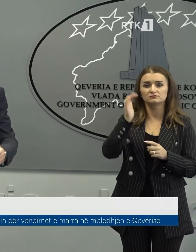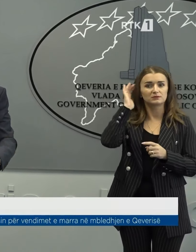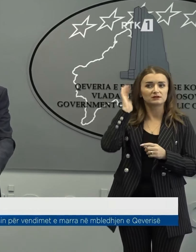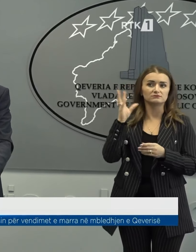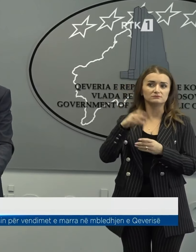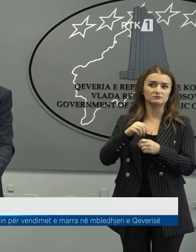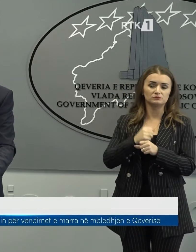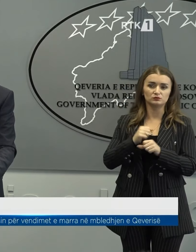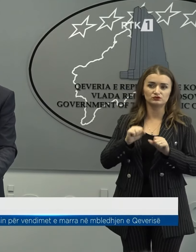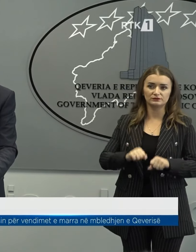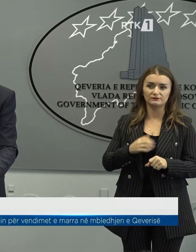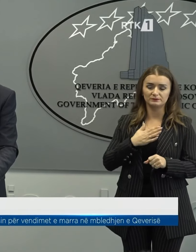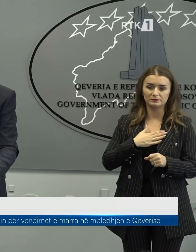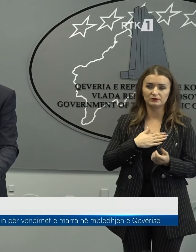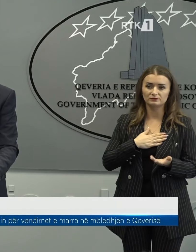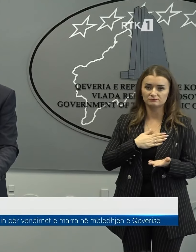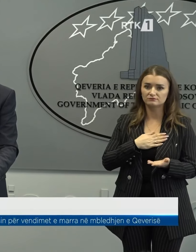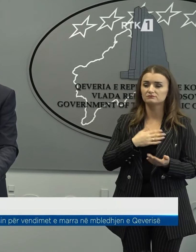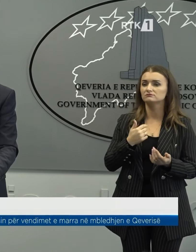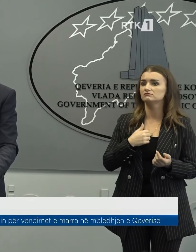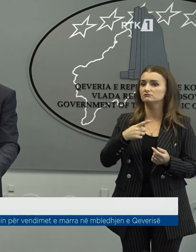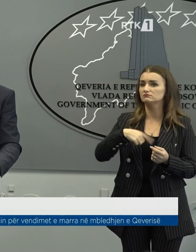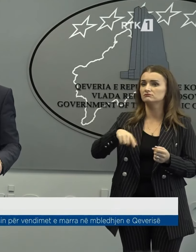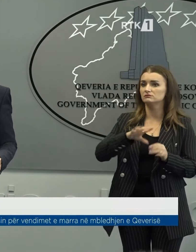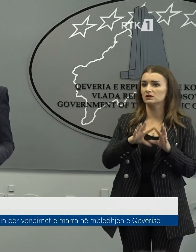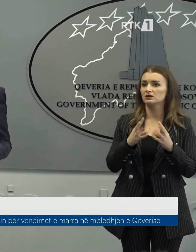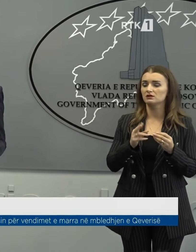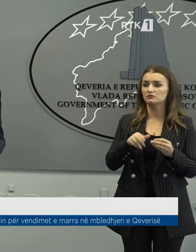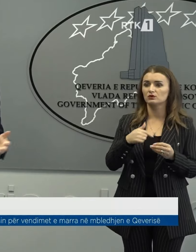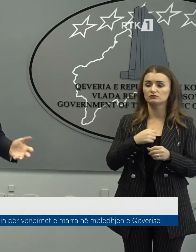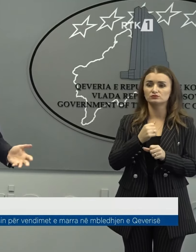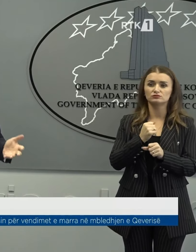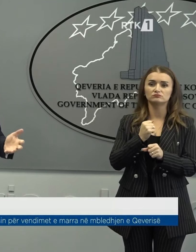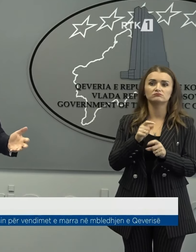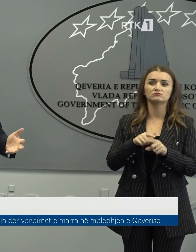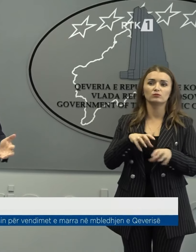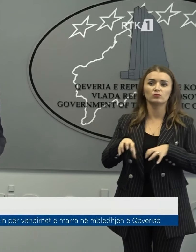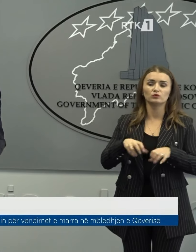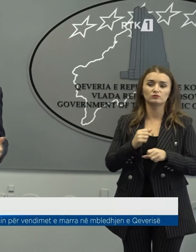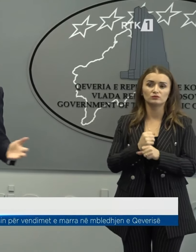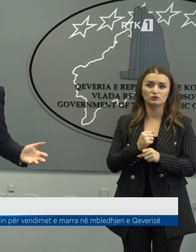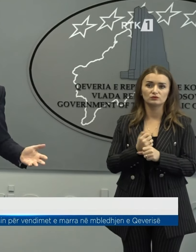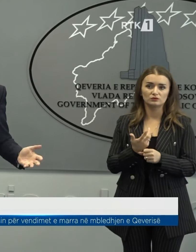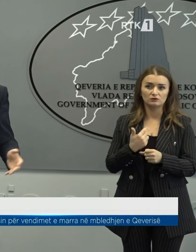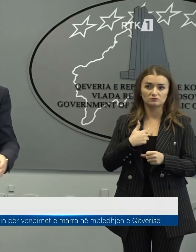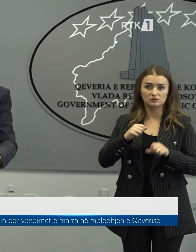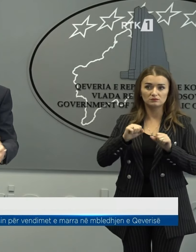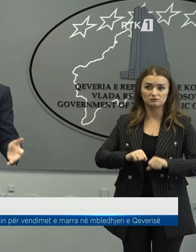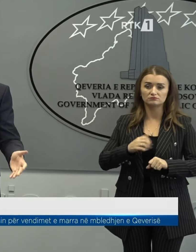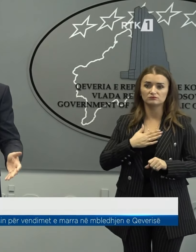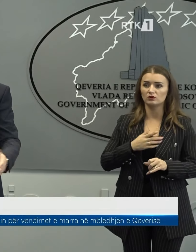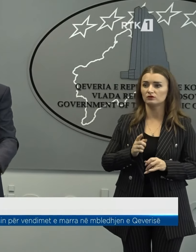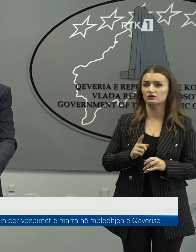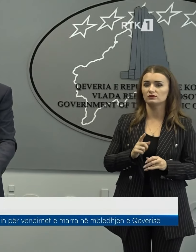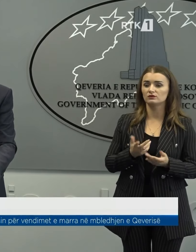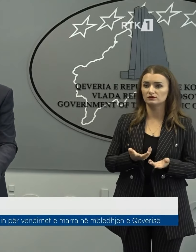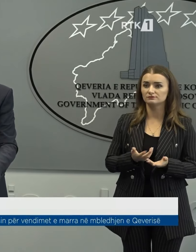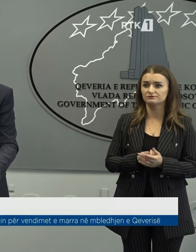Kosovës, që të gjithë ne jemi, dhe me thënë, këtu punëtorë, nuk jemi pronarë asnjëri, jemi